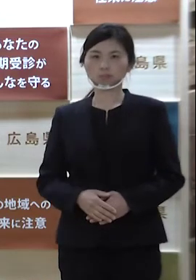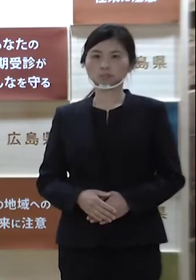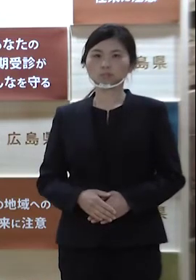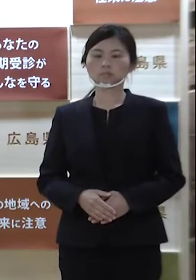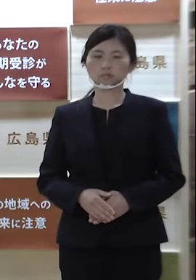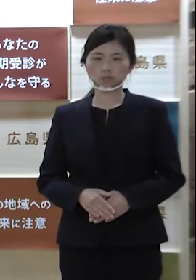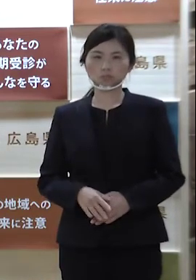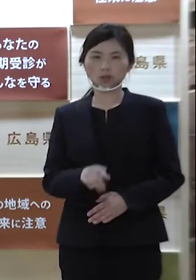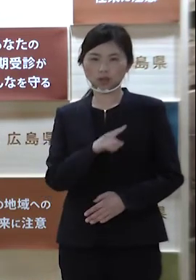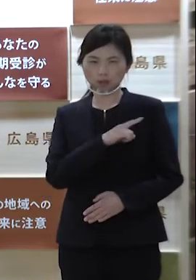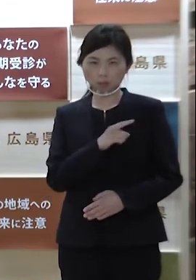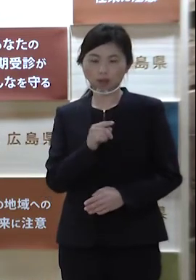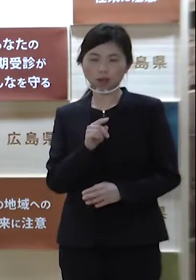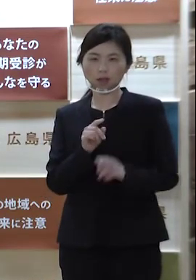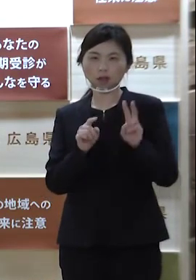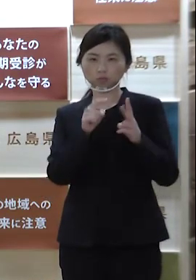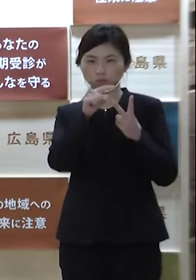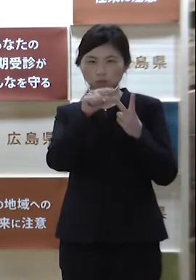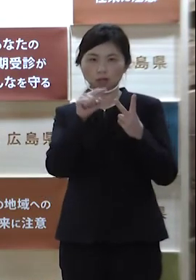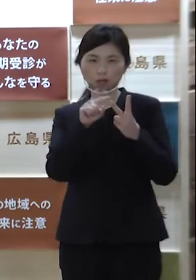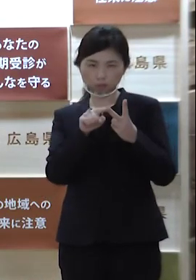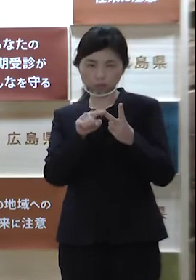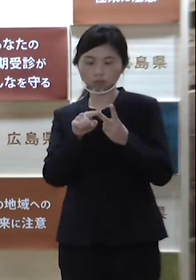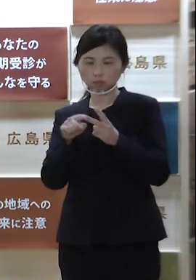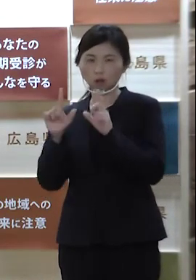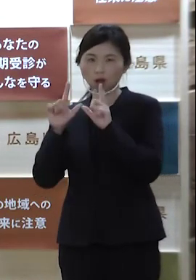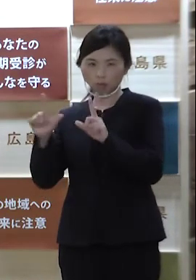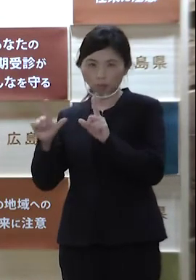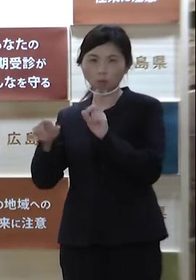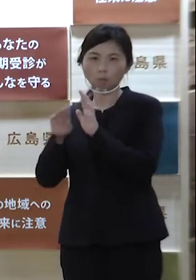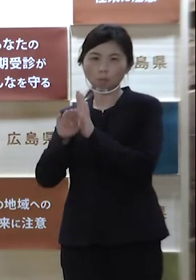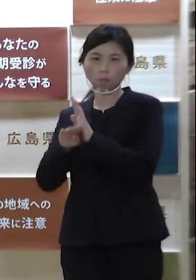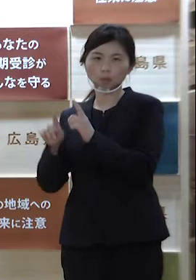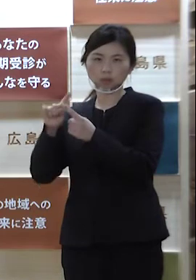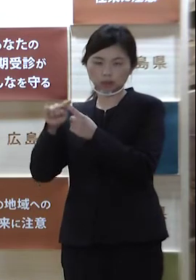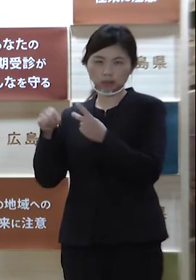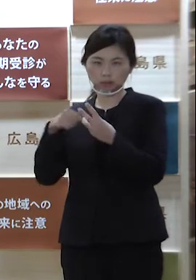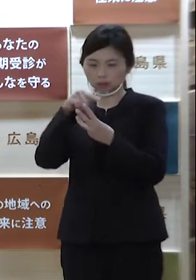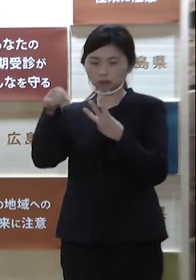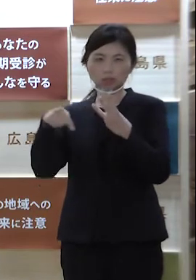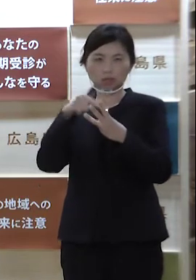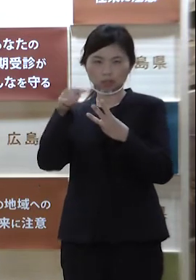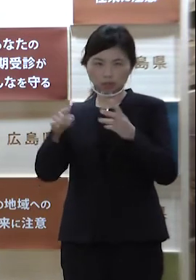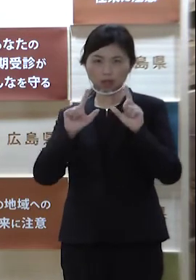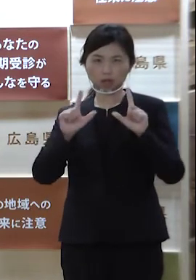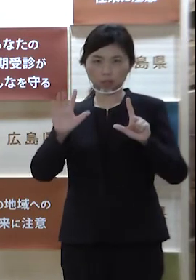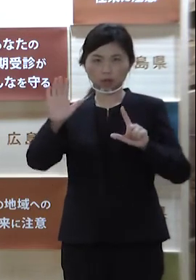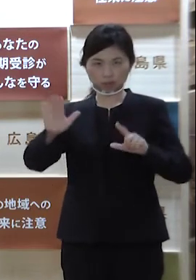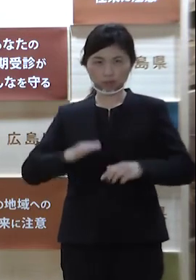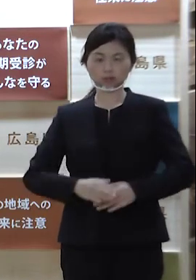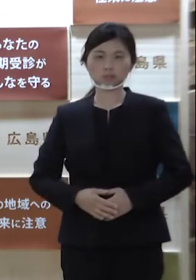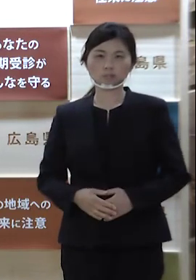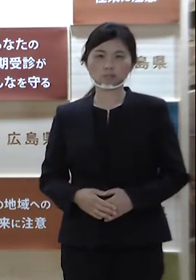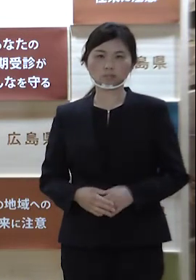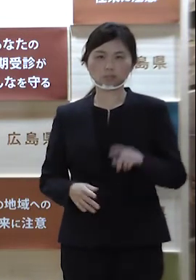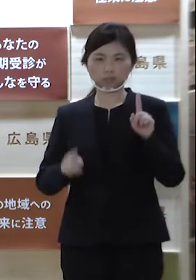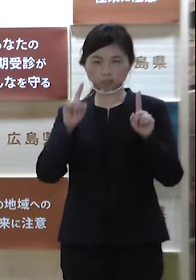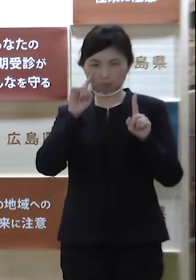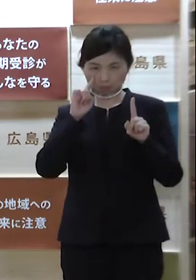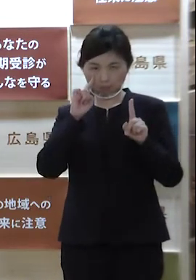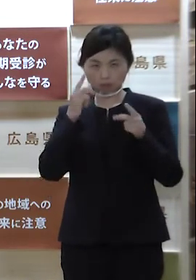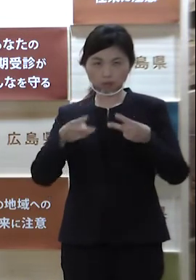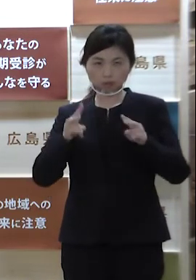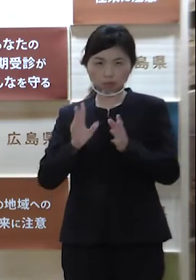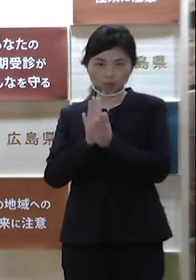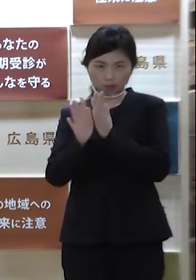日冒頭に2件、それから初項目1件、合計3件ございます。1点目、本件の新